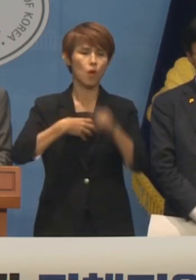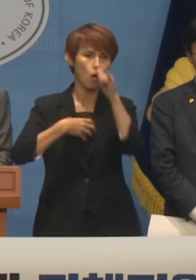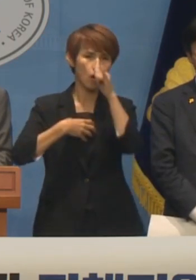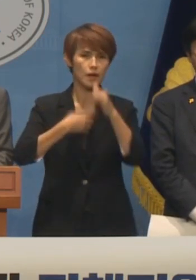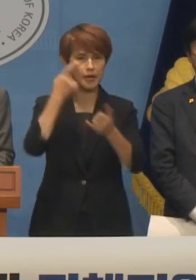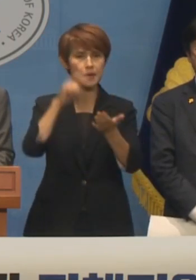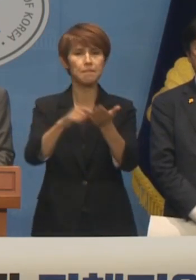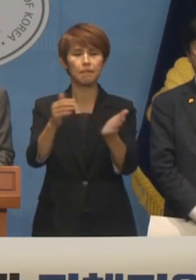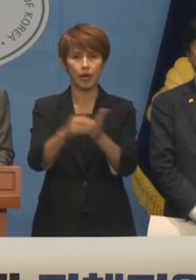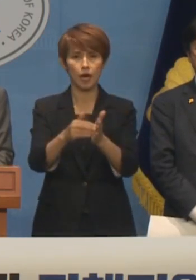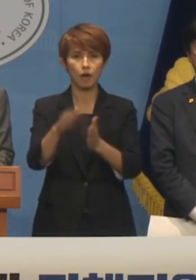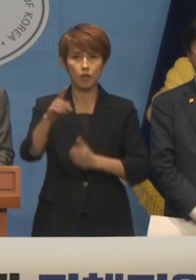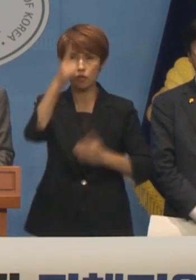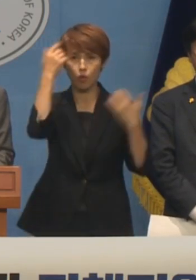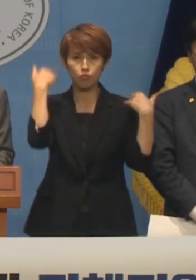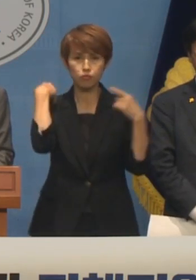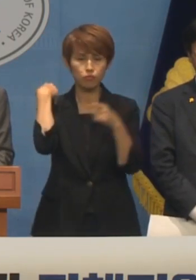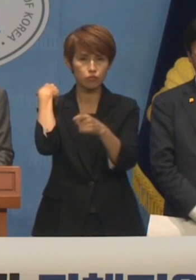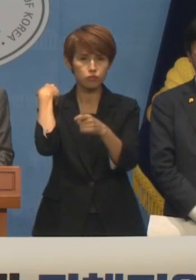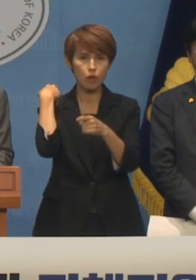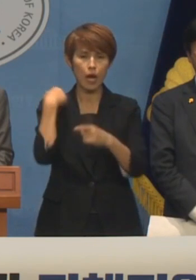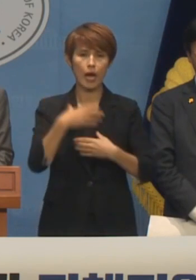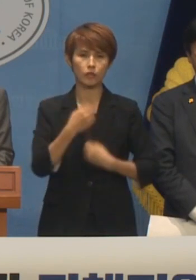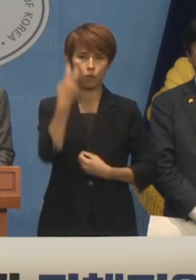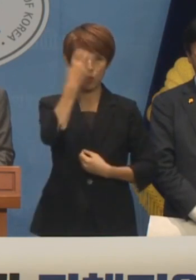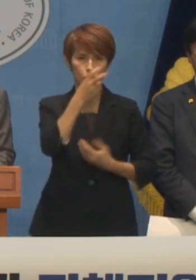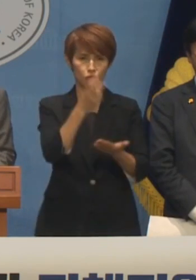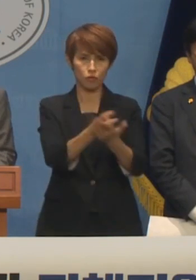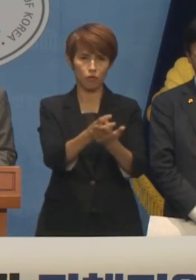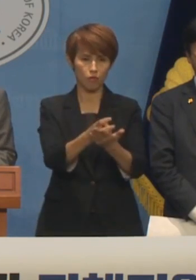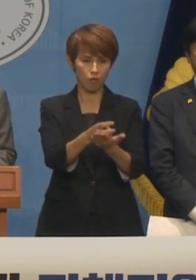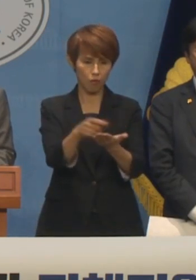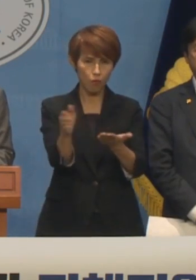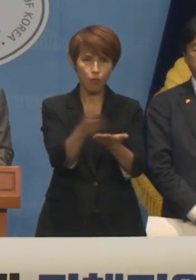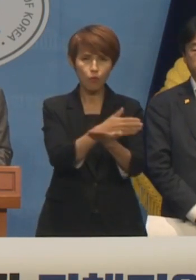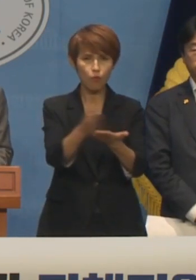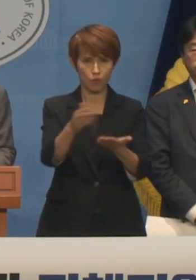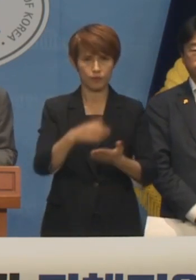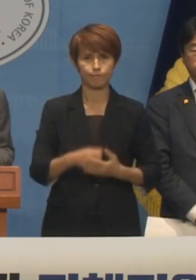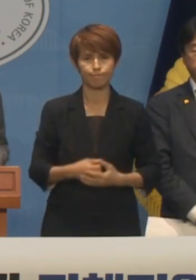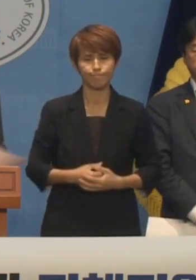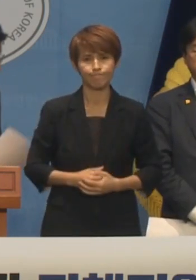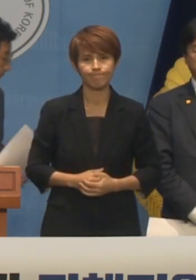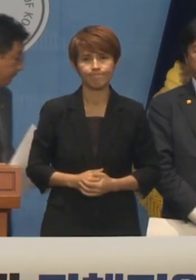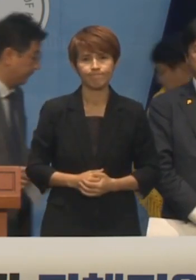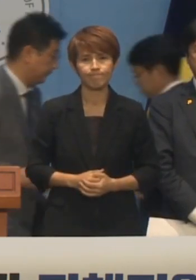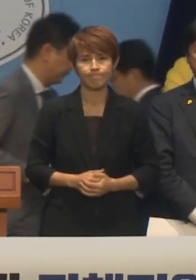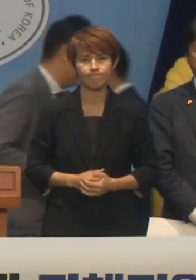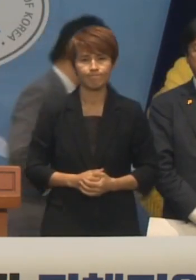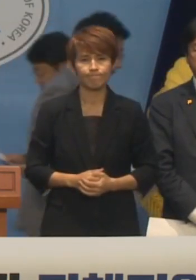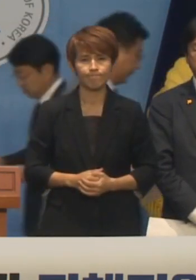확인됐지만 정부는 변변찮은 안전관리 규정을 갖추지 못한 상태였다.